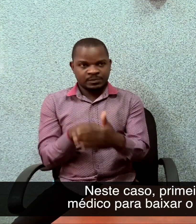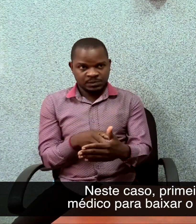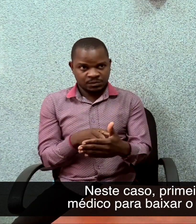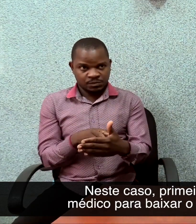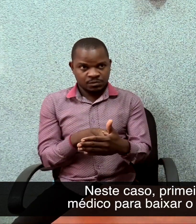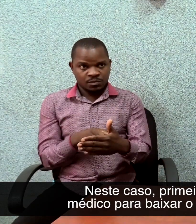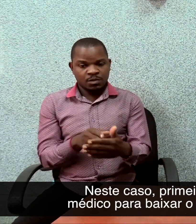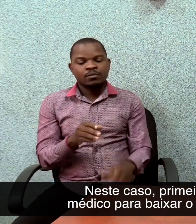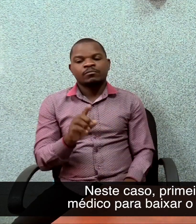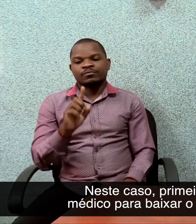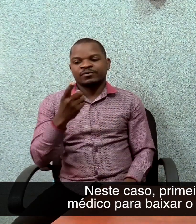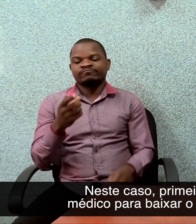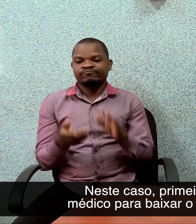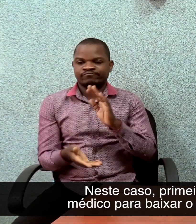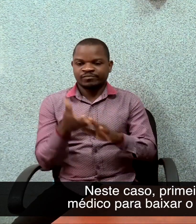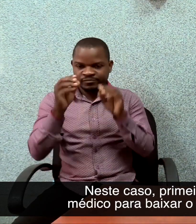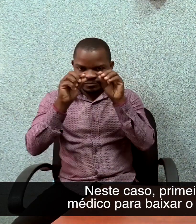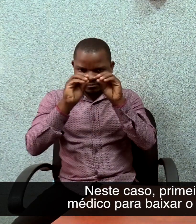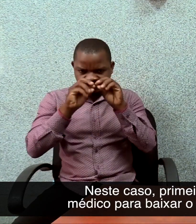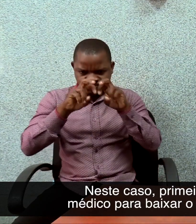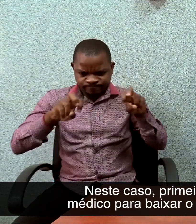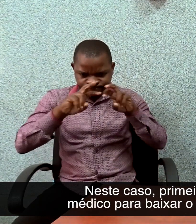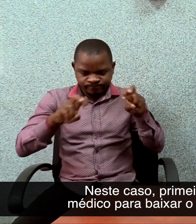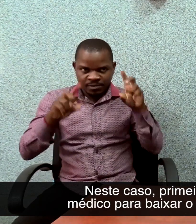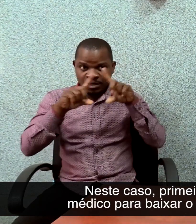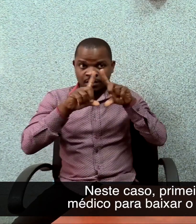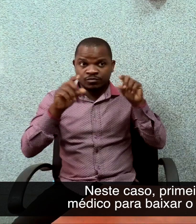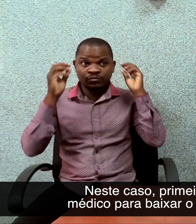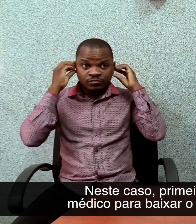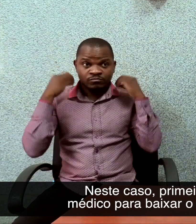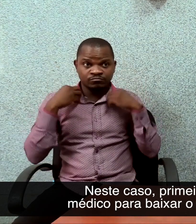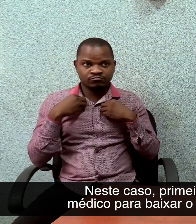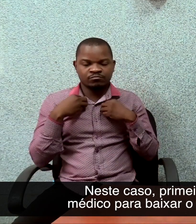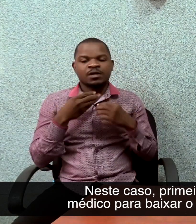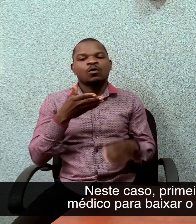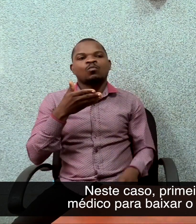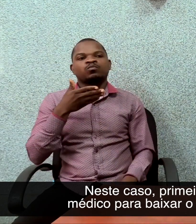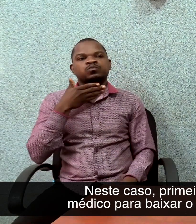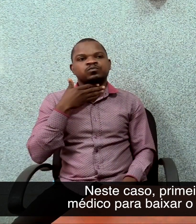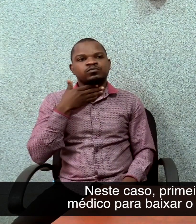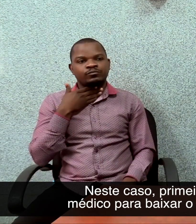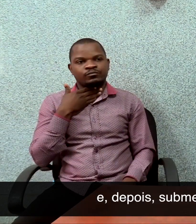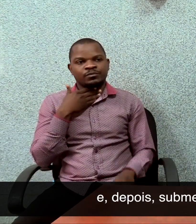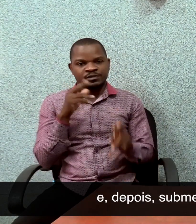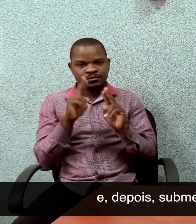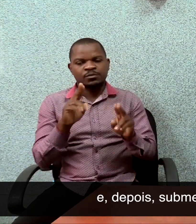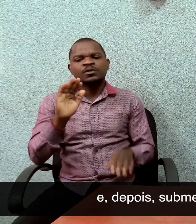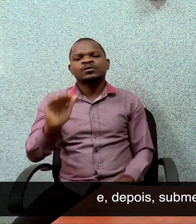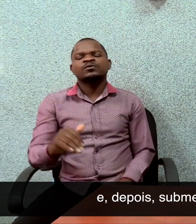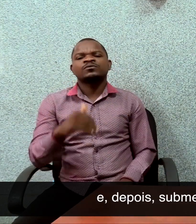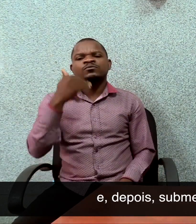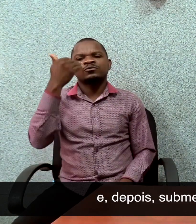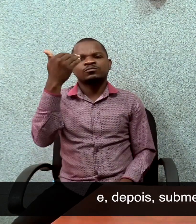neste caso, primeiro fizemos um tratamento médico para baixar o processo inflamatório agudo e